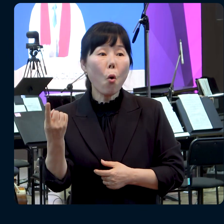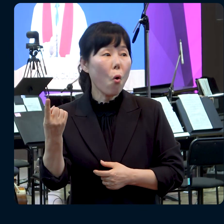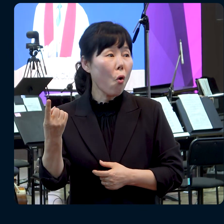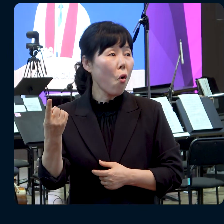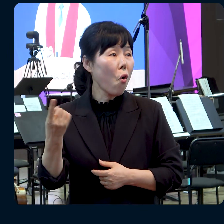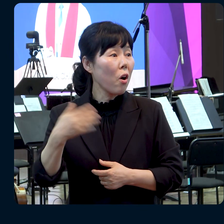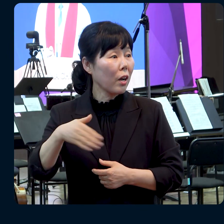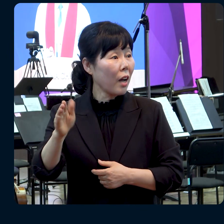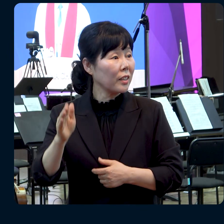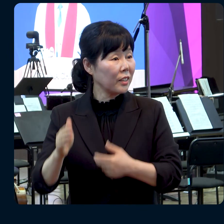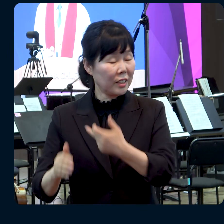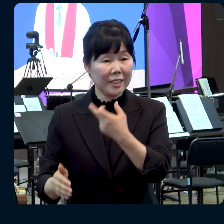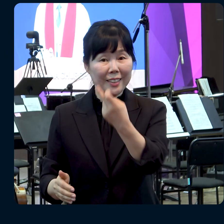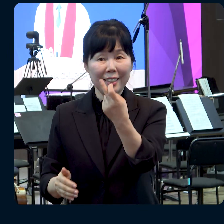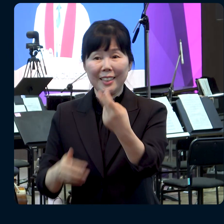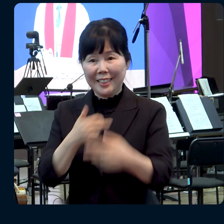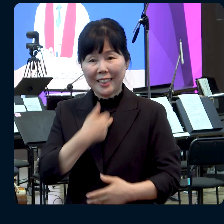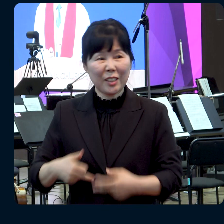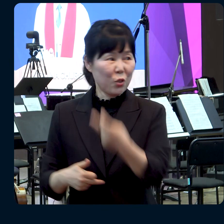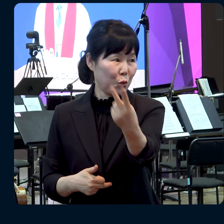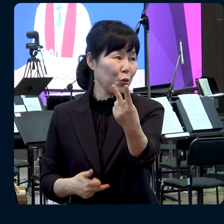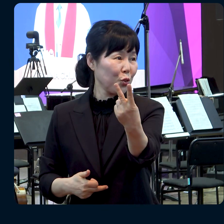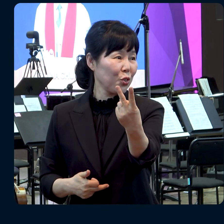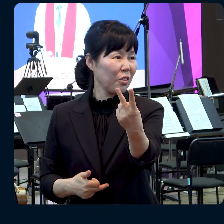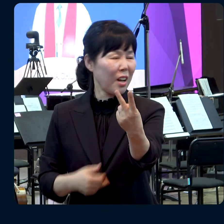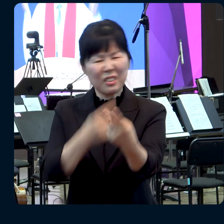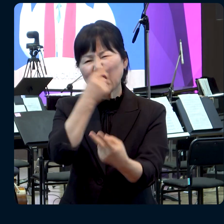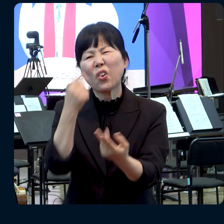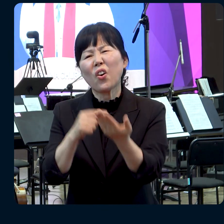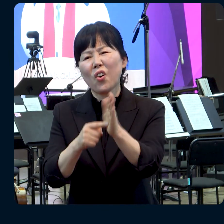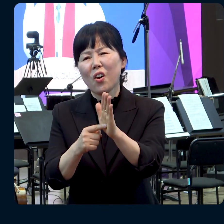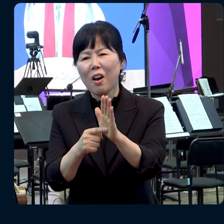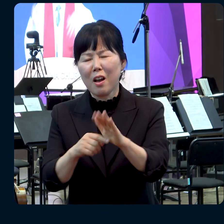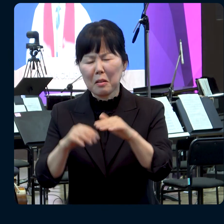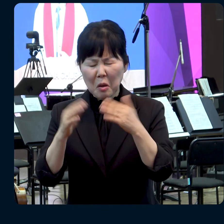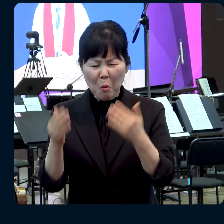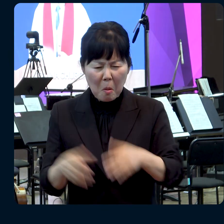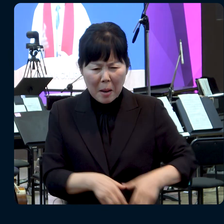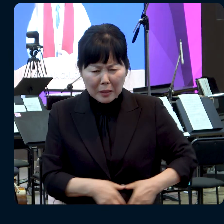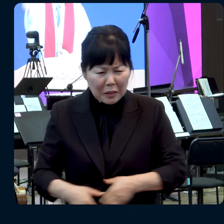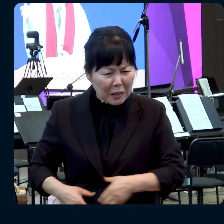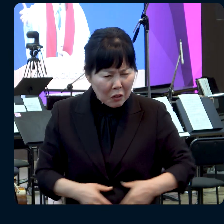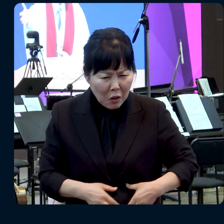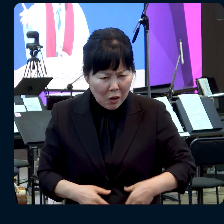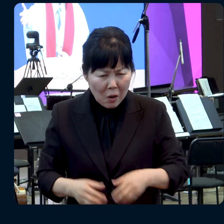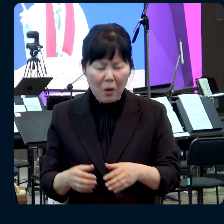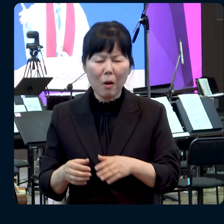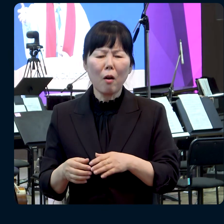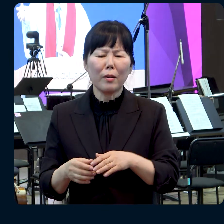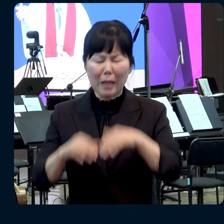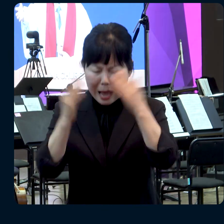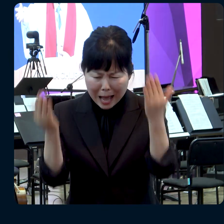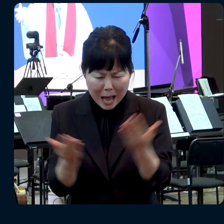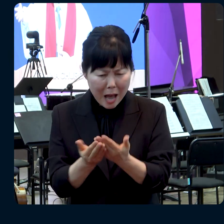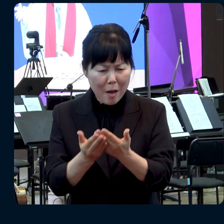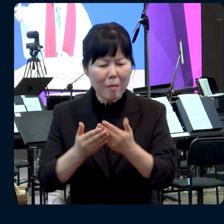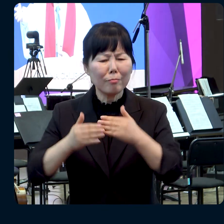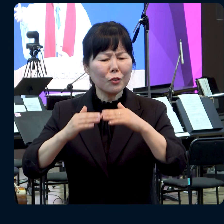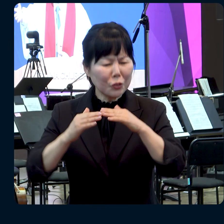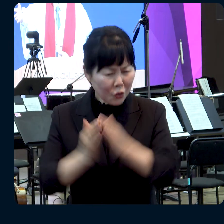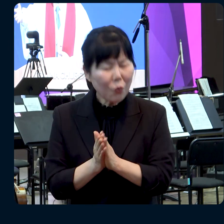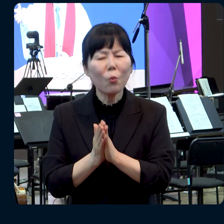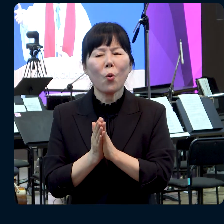이야기죠. 그들은요, 미련 다 접고 낙향하고 있었잖아요.